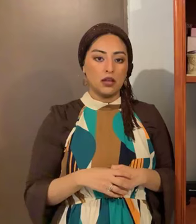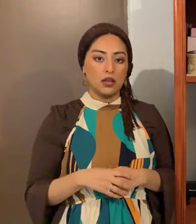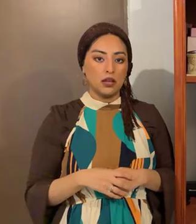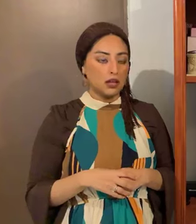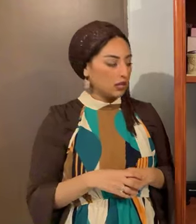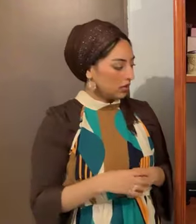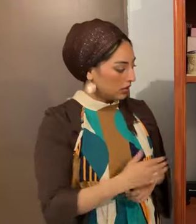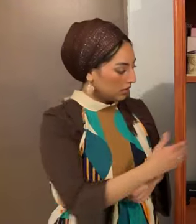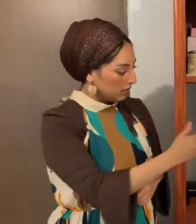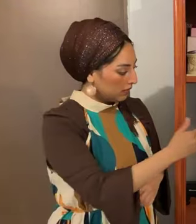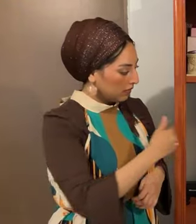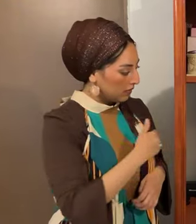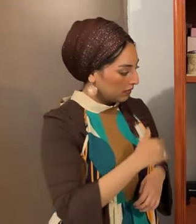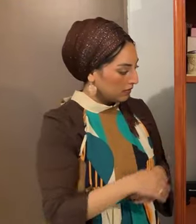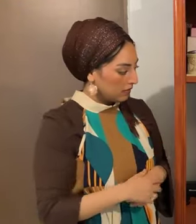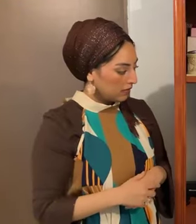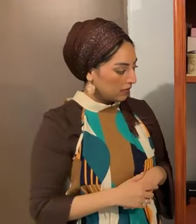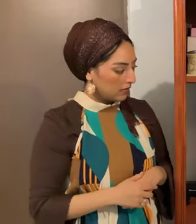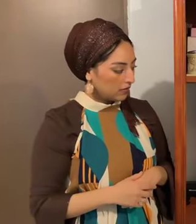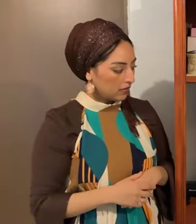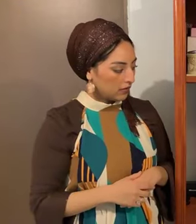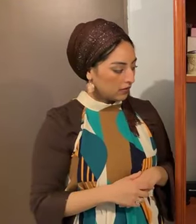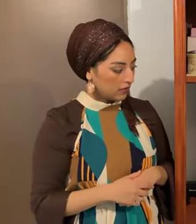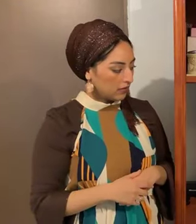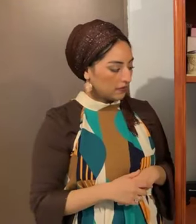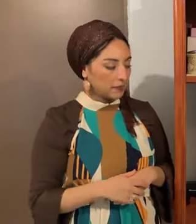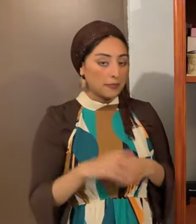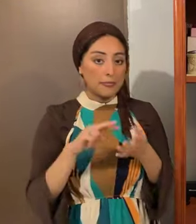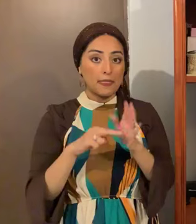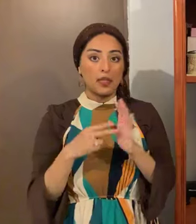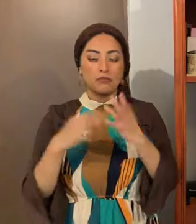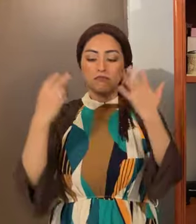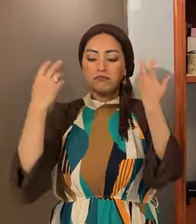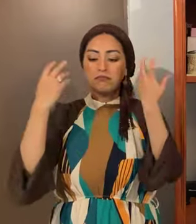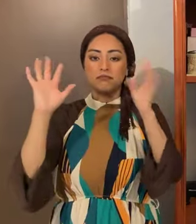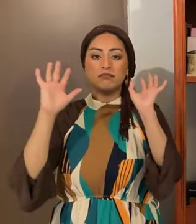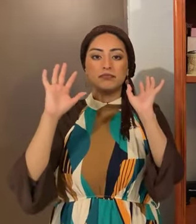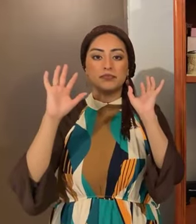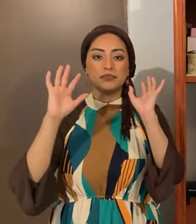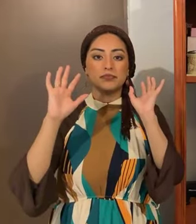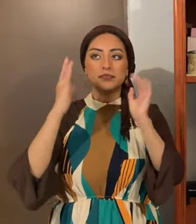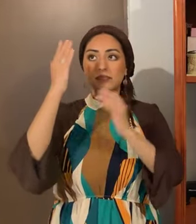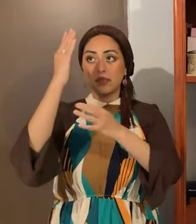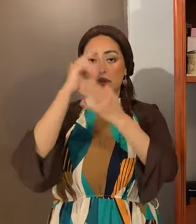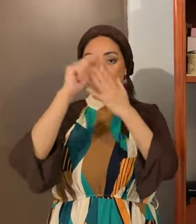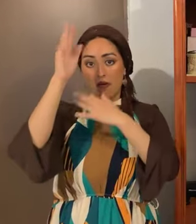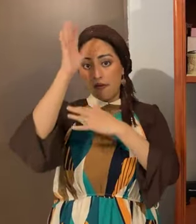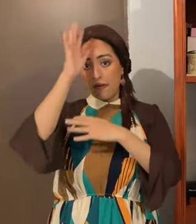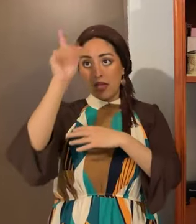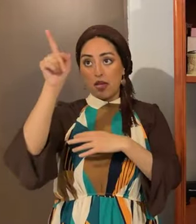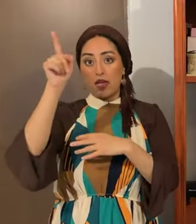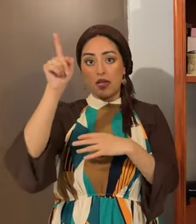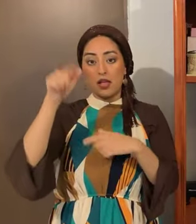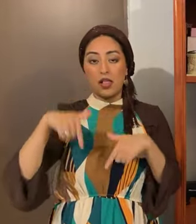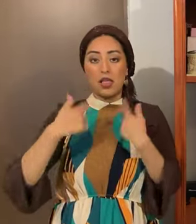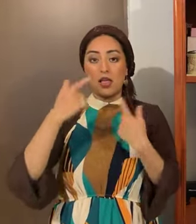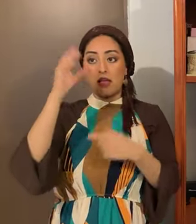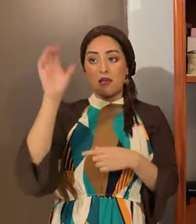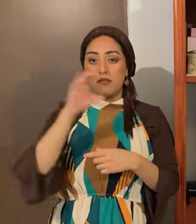final, resolución, completado, hecho está. Él lo hizo. Él dio su vida en el